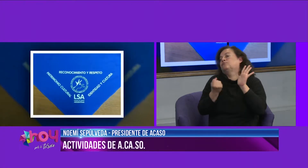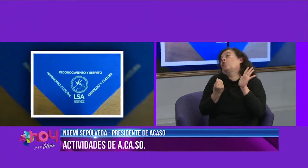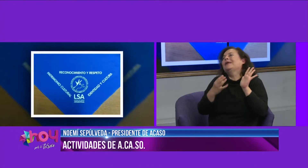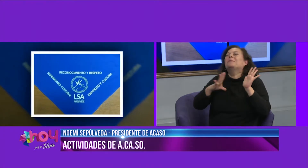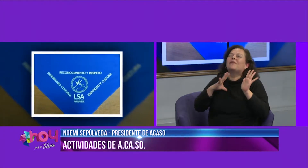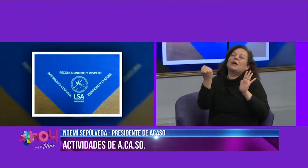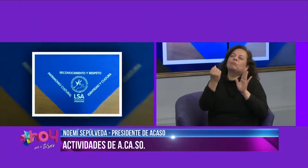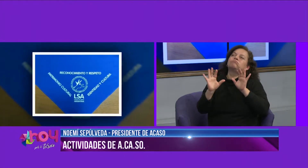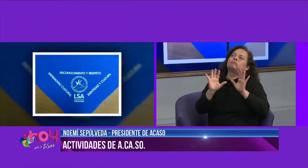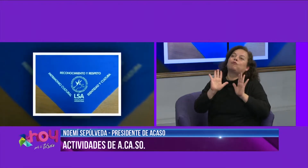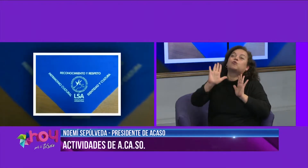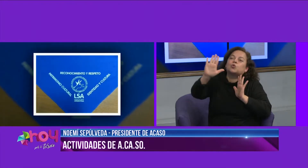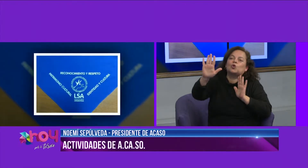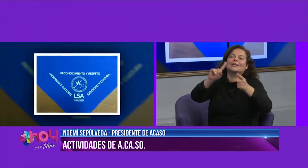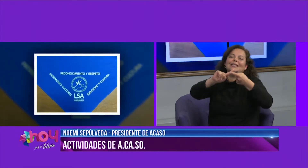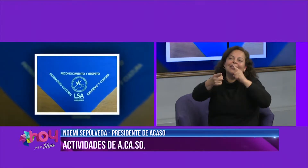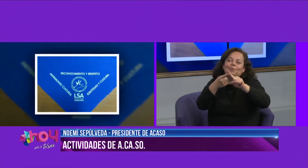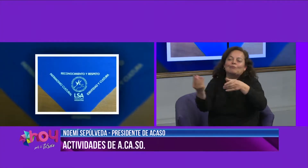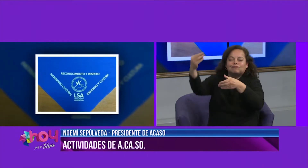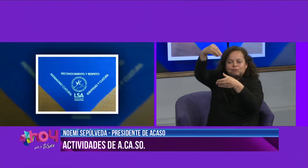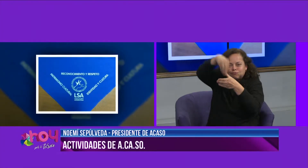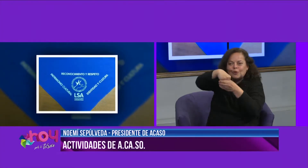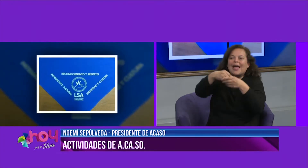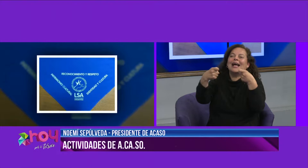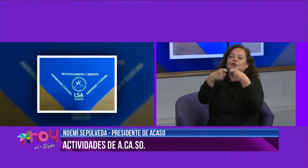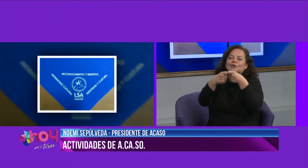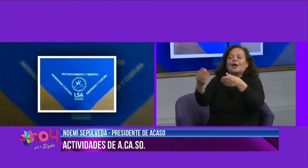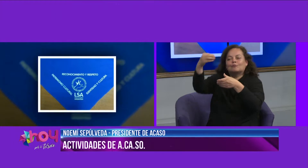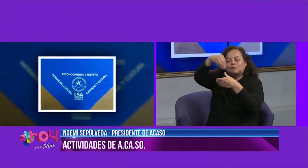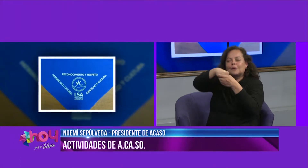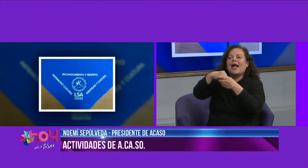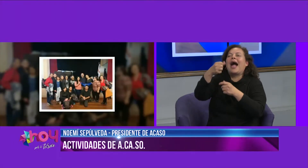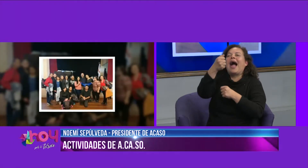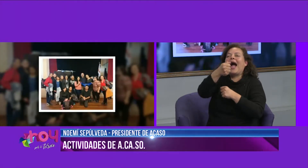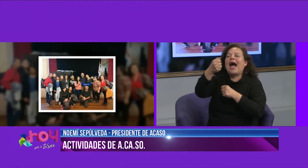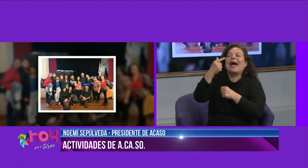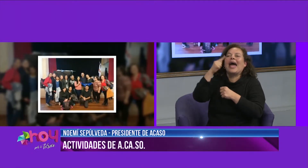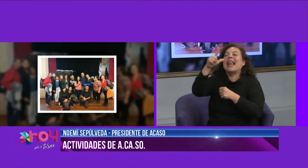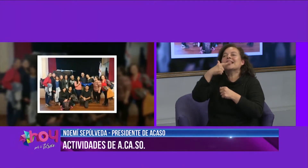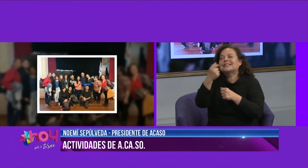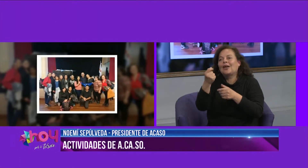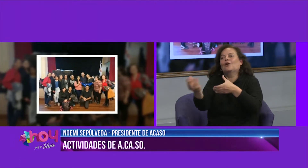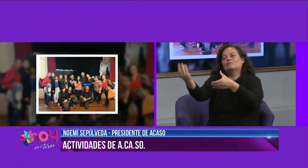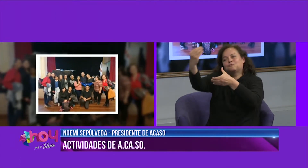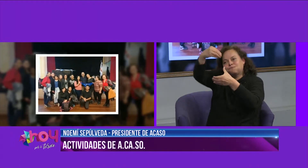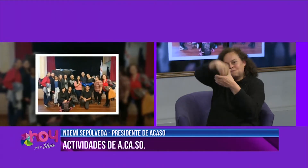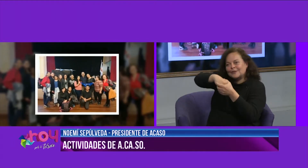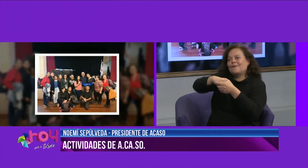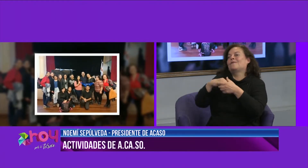varios intercambios para reglamentarla, para que en un futuro el trabajo de los intérpretes dentro de la asociación, que ya hay una asociación